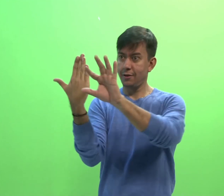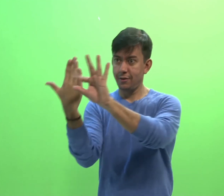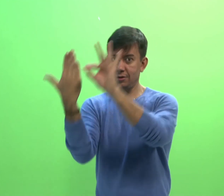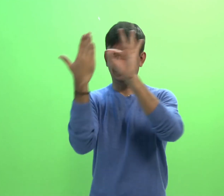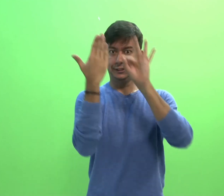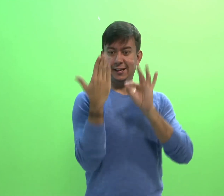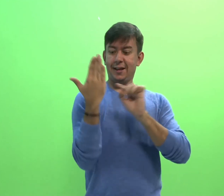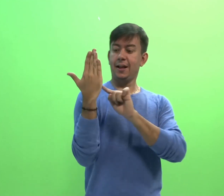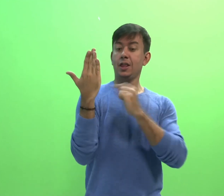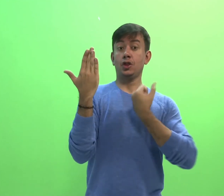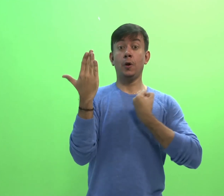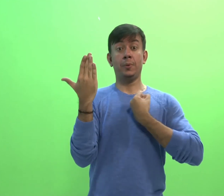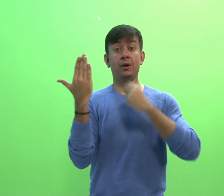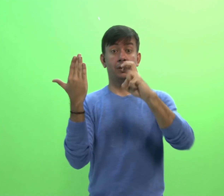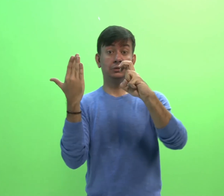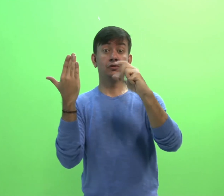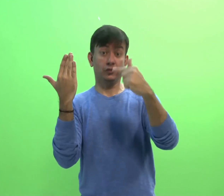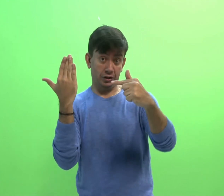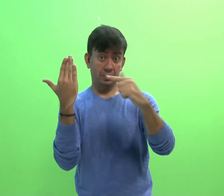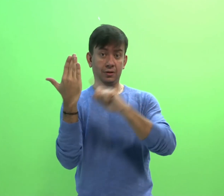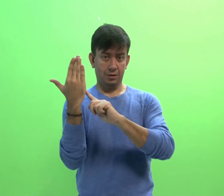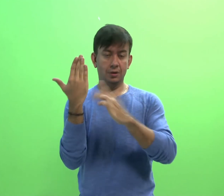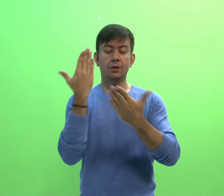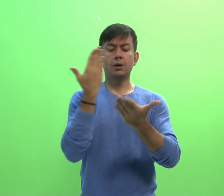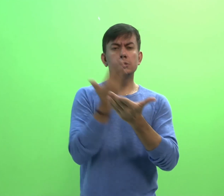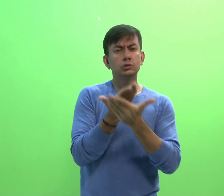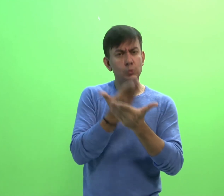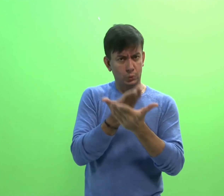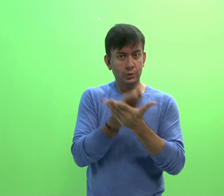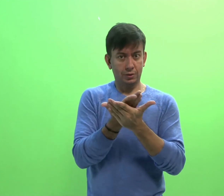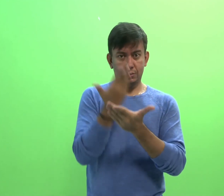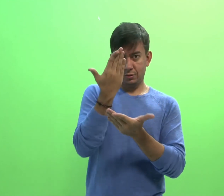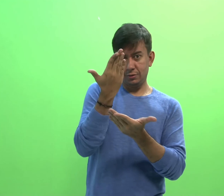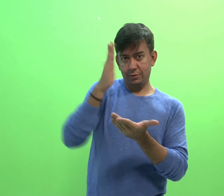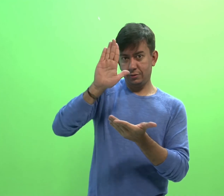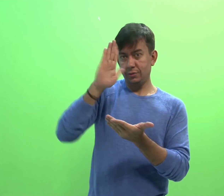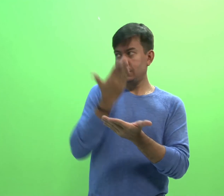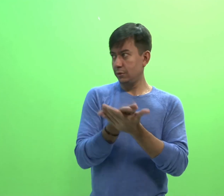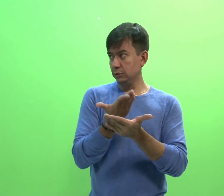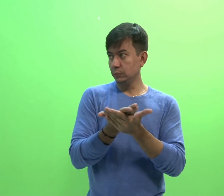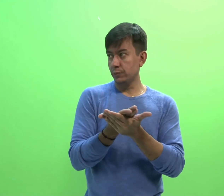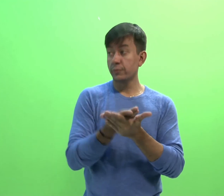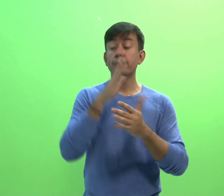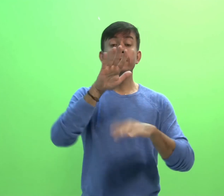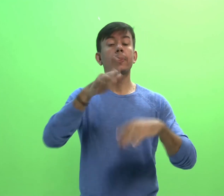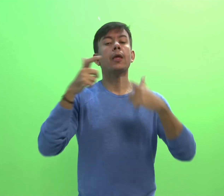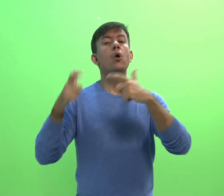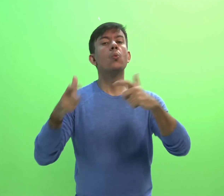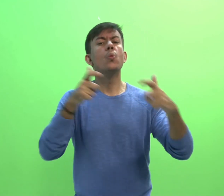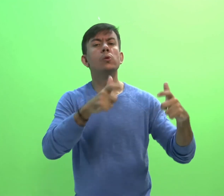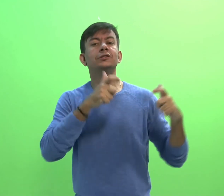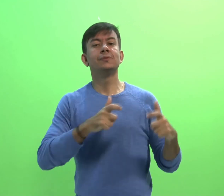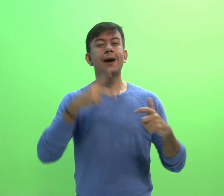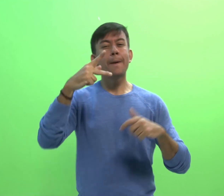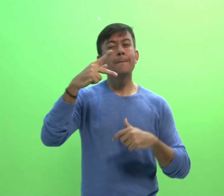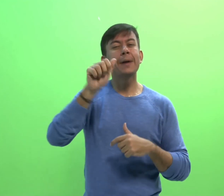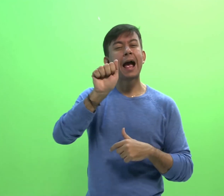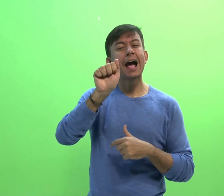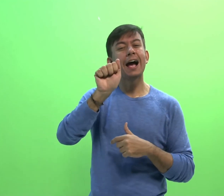57? Então, é essa configuração de mão. Faz sinal para estudar. A locação,